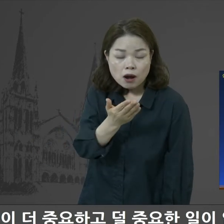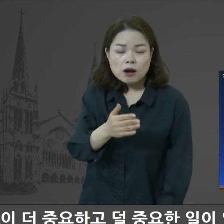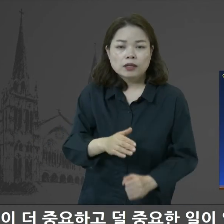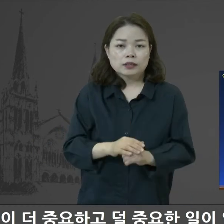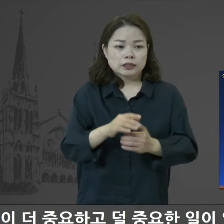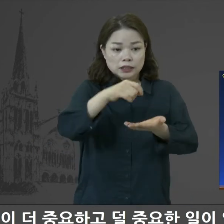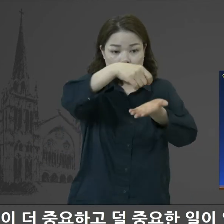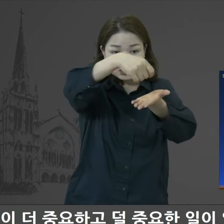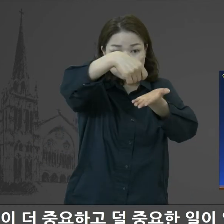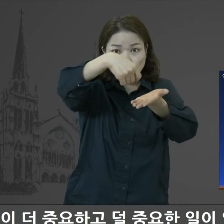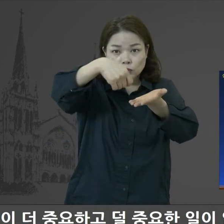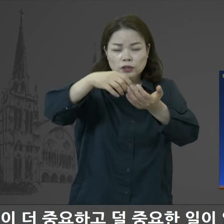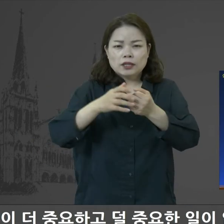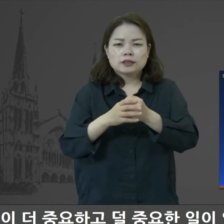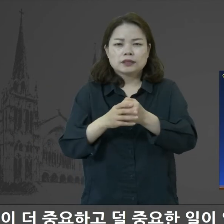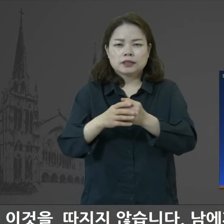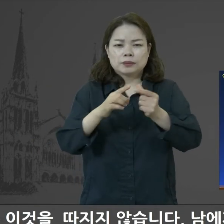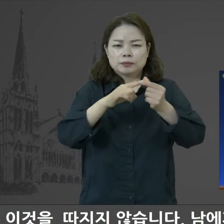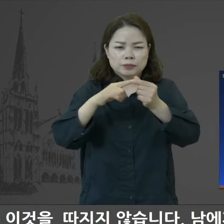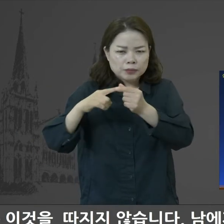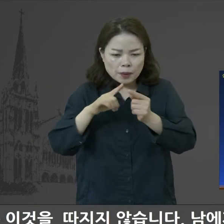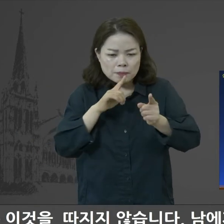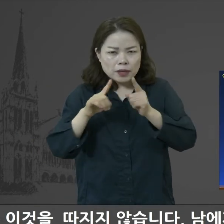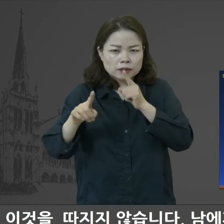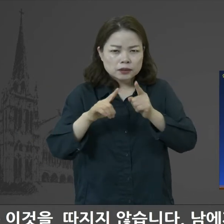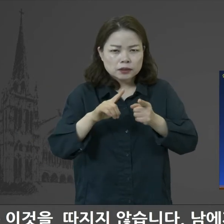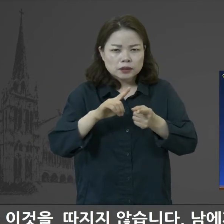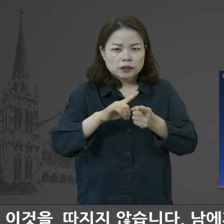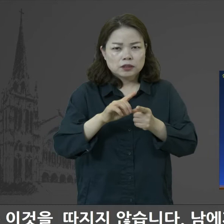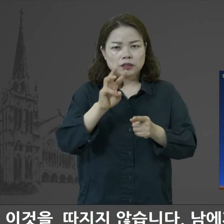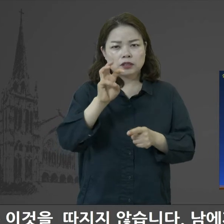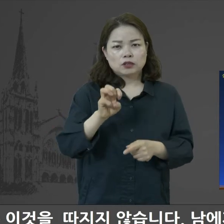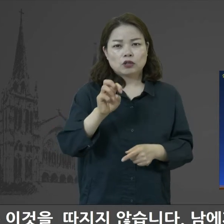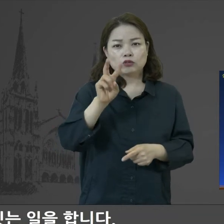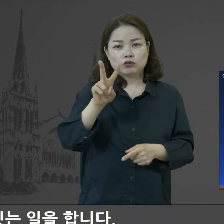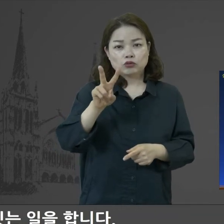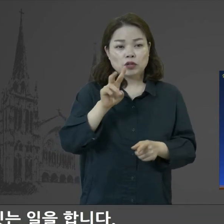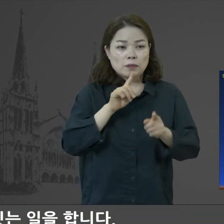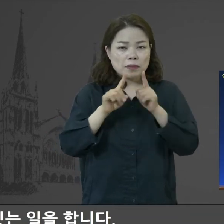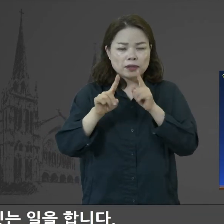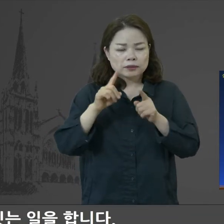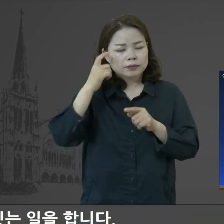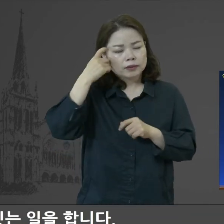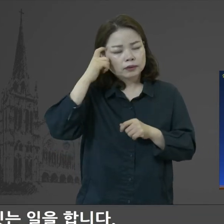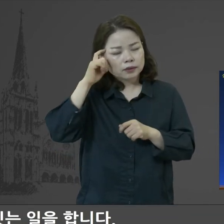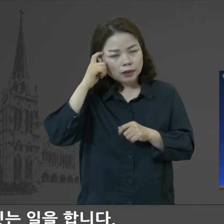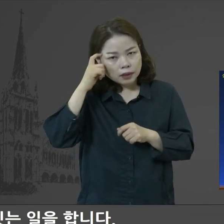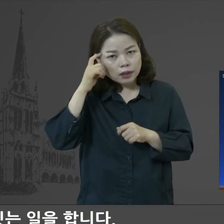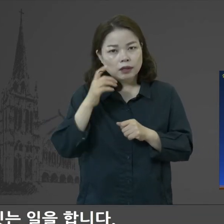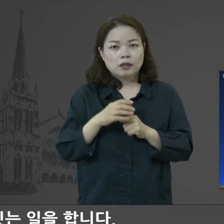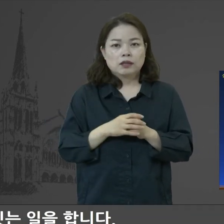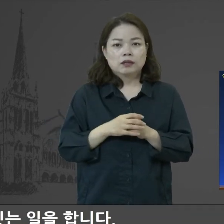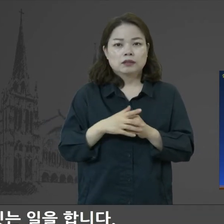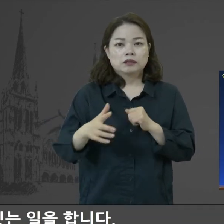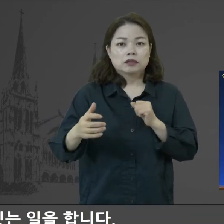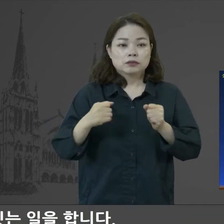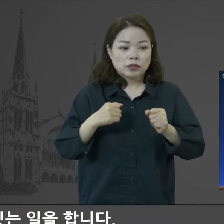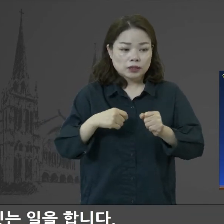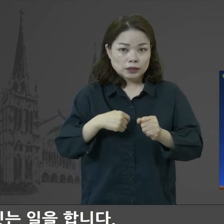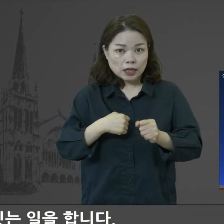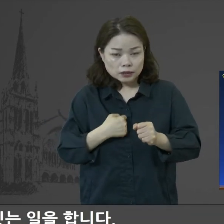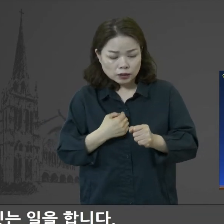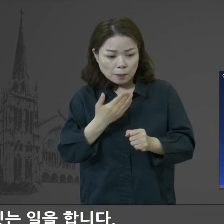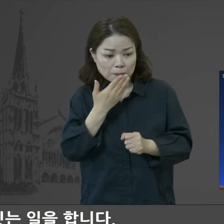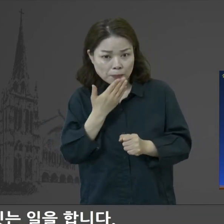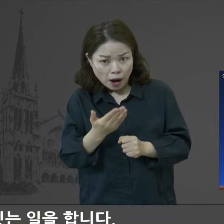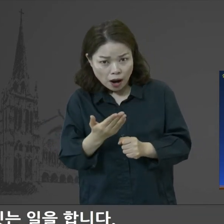이곳에 기록된 정말 한 절 한 절의 말씀을, 32절의 말씀을 묵상하노라면, 그렇게 함에도, 자신이